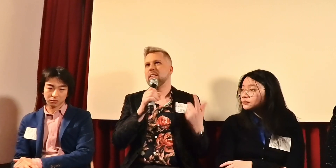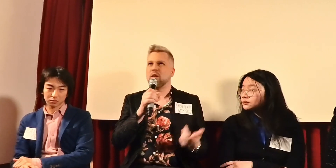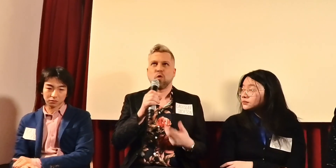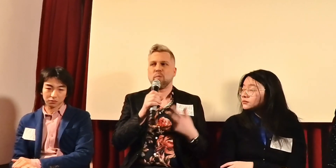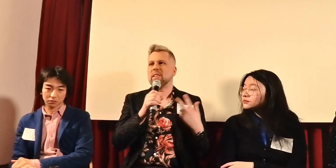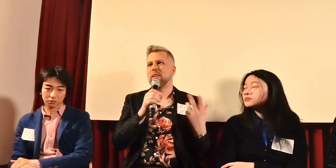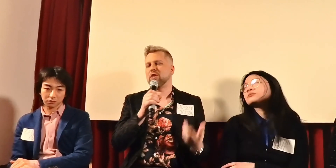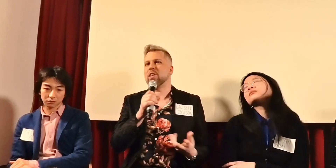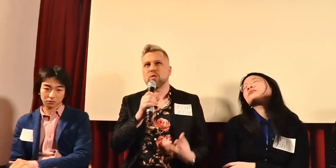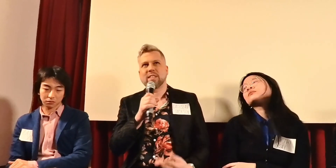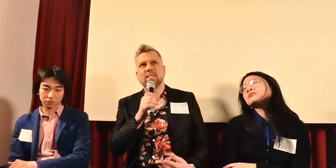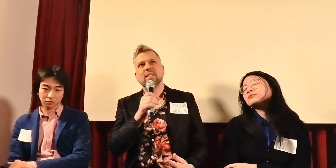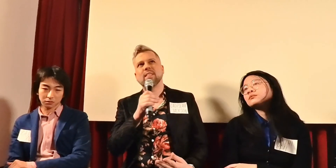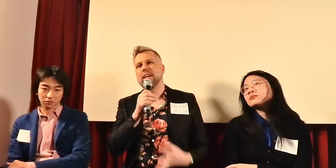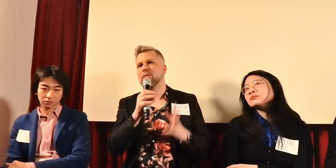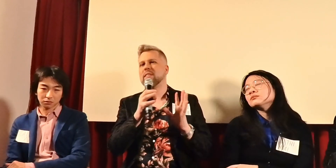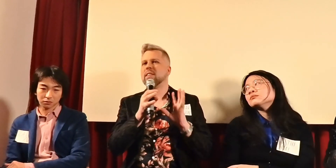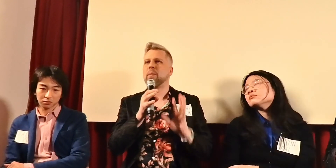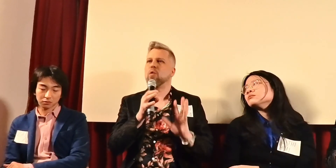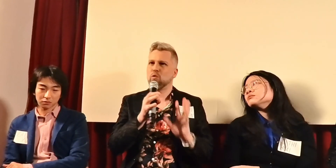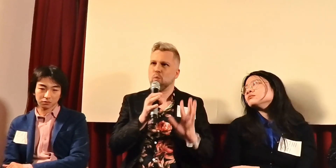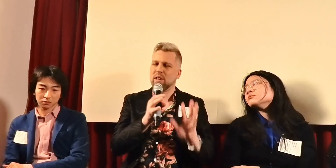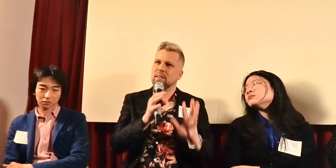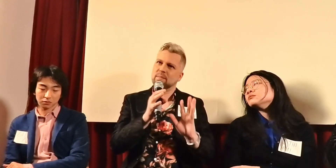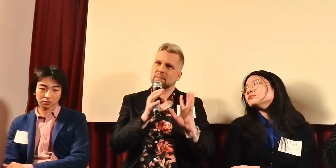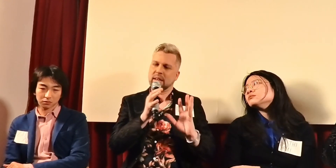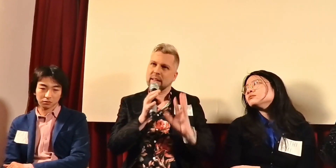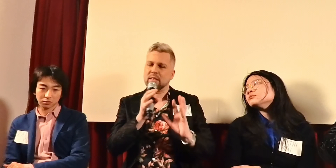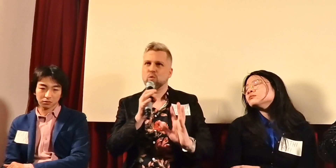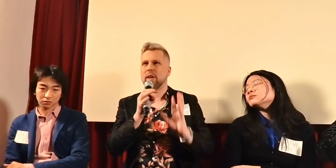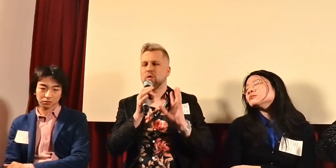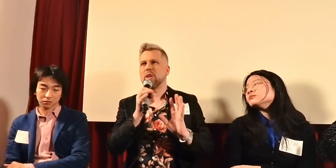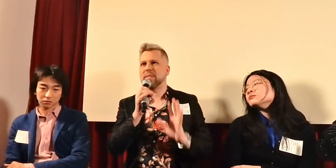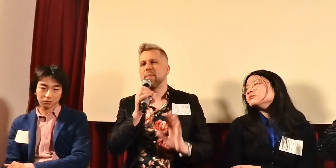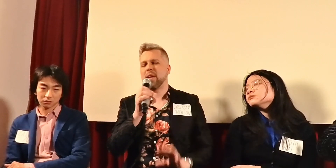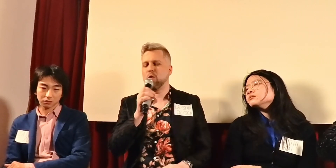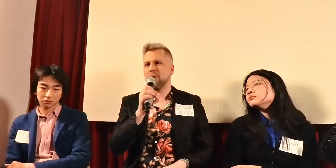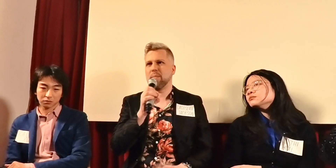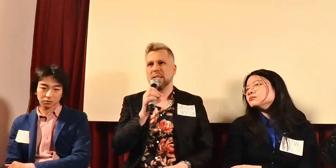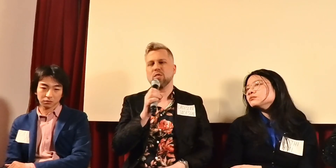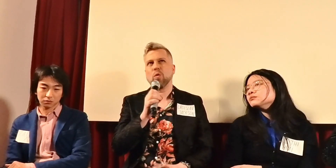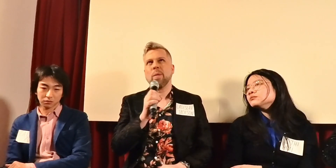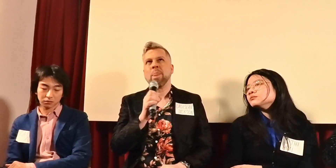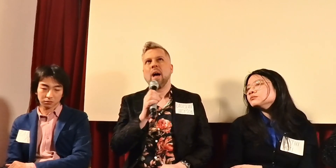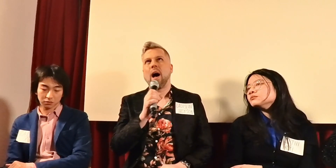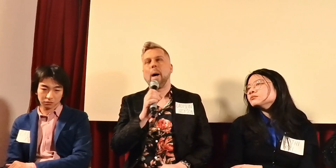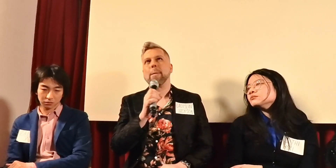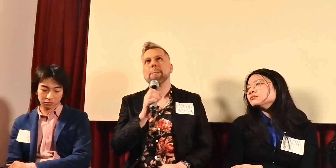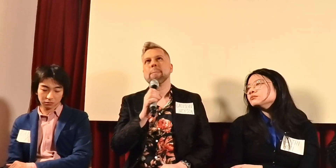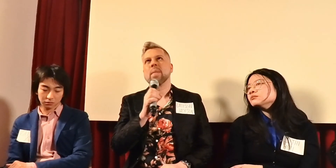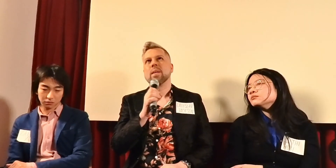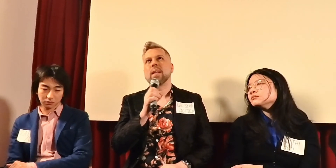patriarchální, heteronormativní až heterosexistický a že vlastně tam jako na tu moji identitu a na to, kým jsem, není úplně místo.